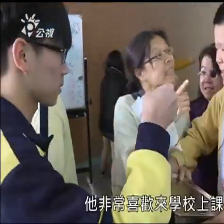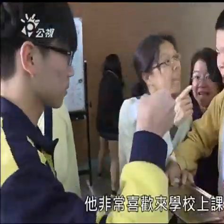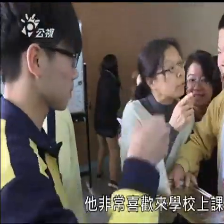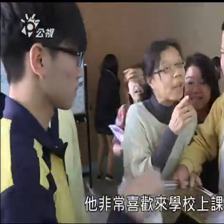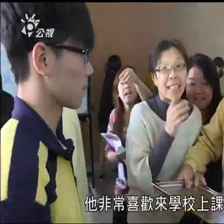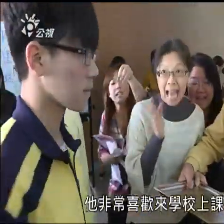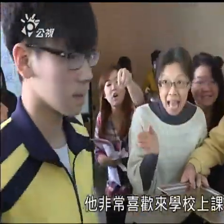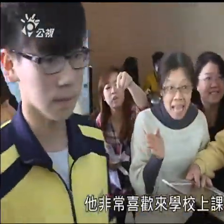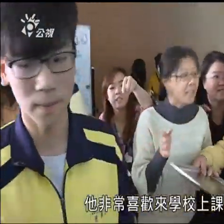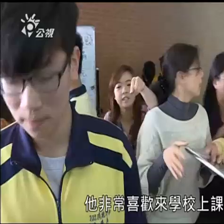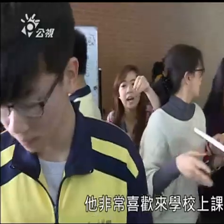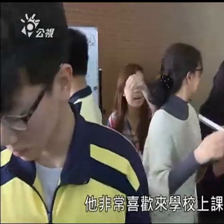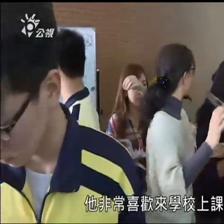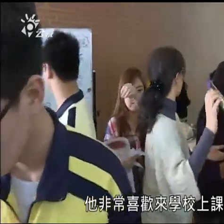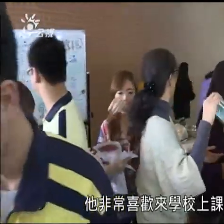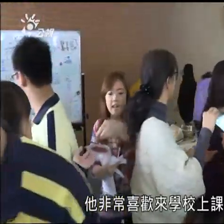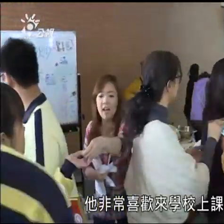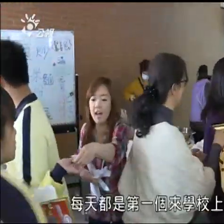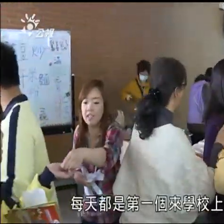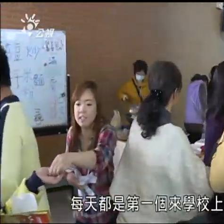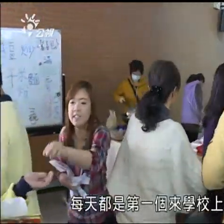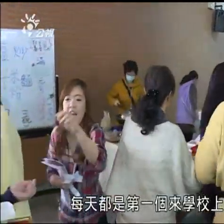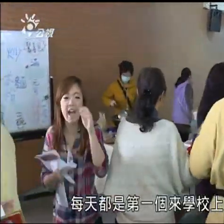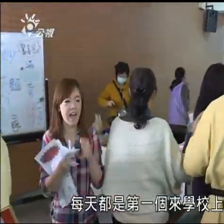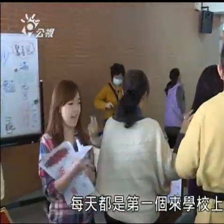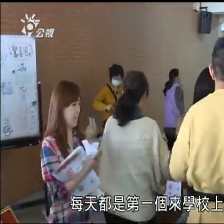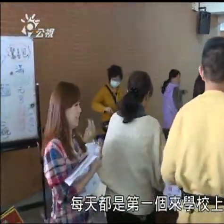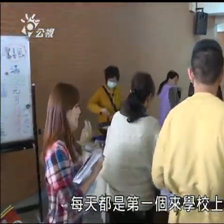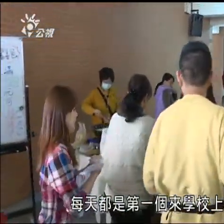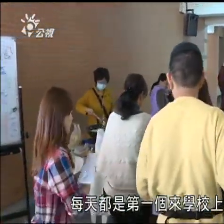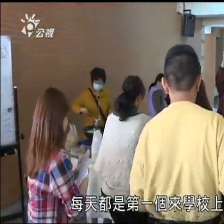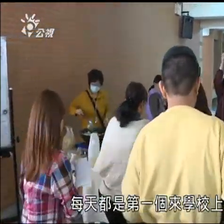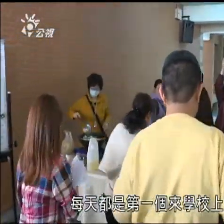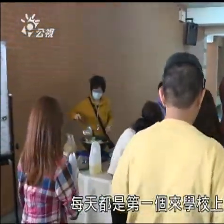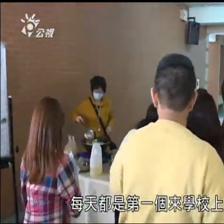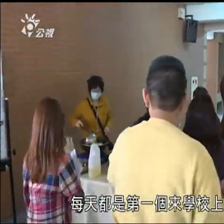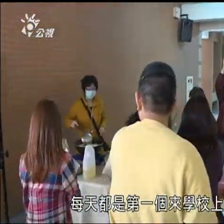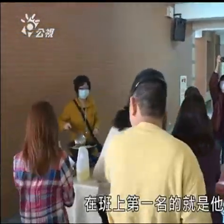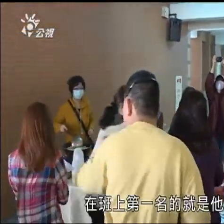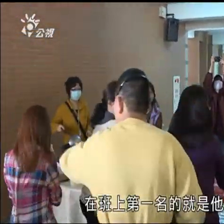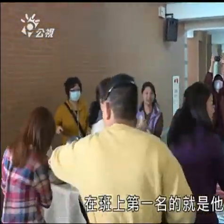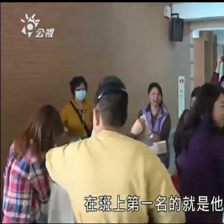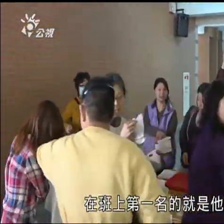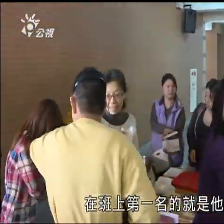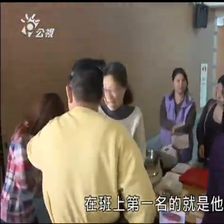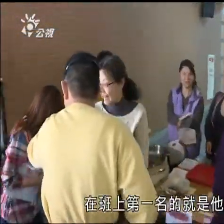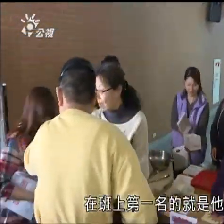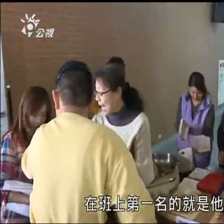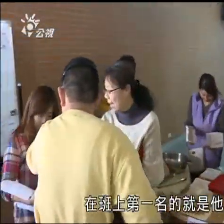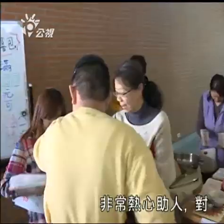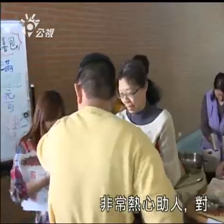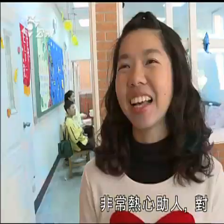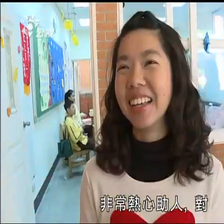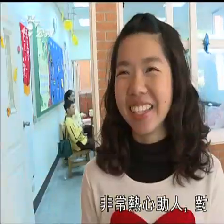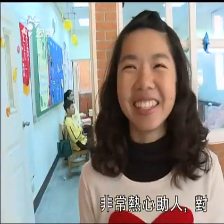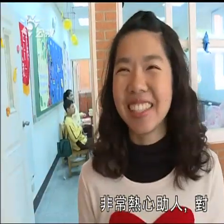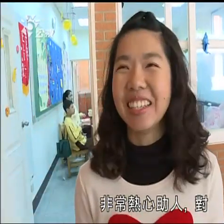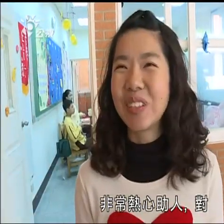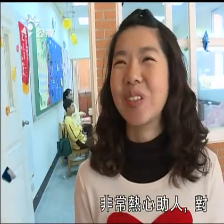他非常喜欢来学校上课，每天都是第一个来学校上课，在班上第一名的就是他，非常热心助